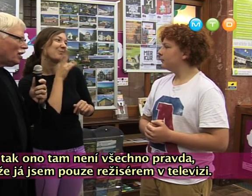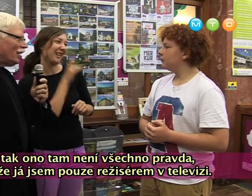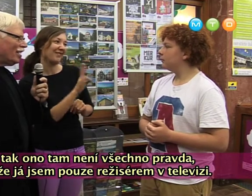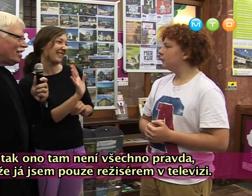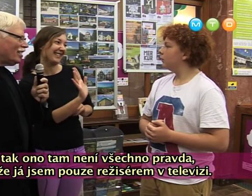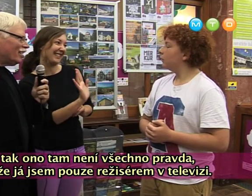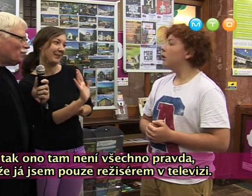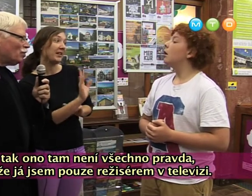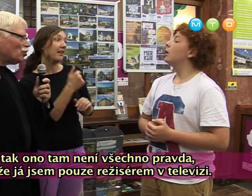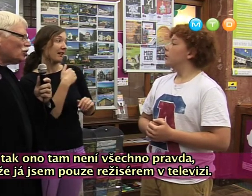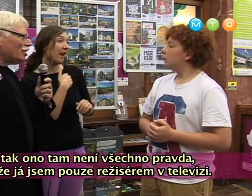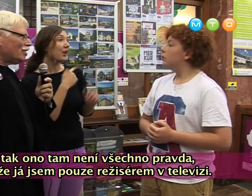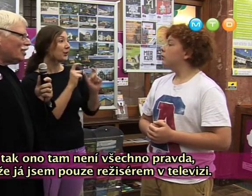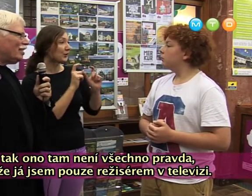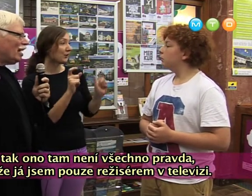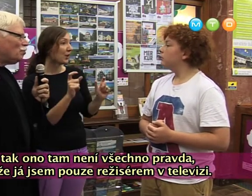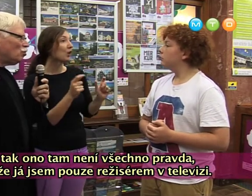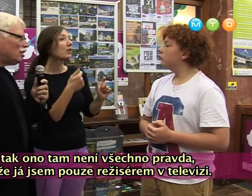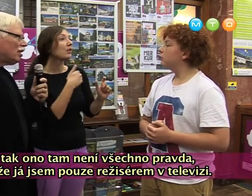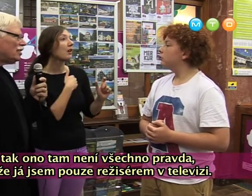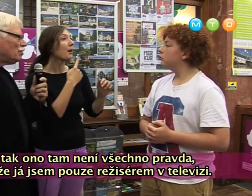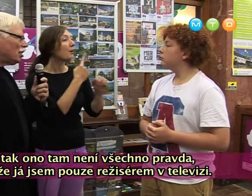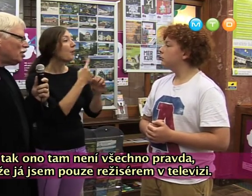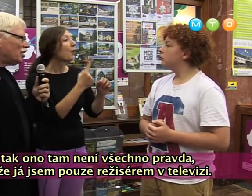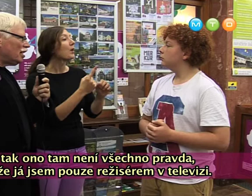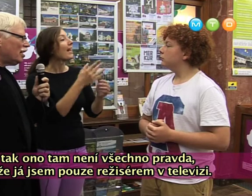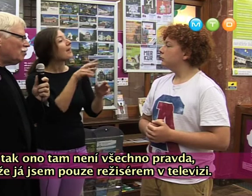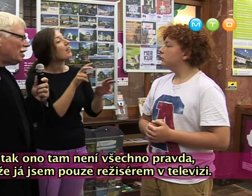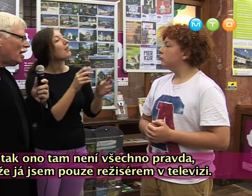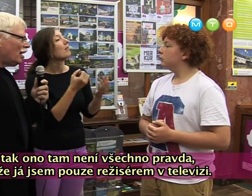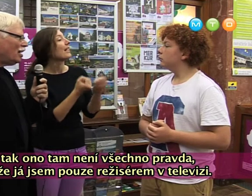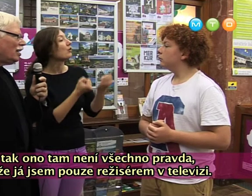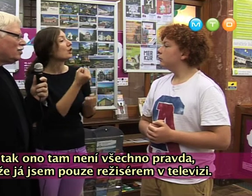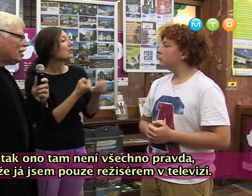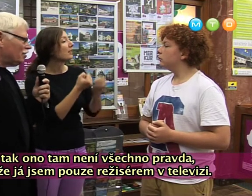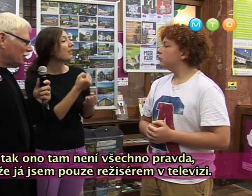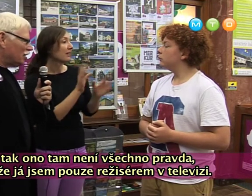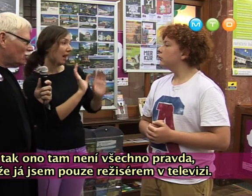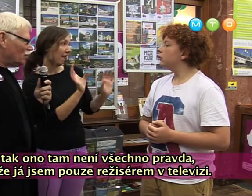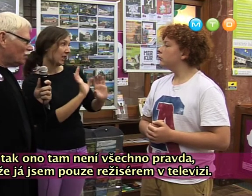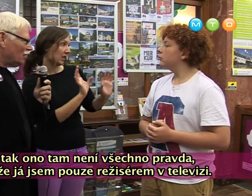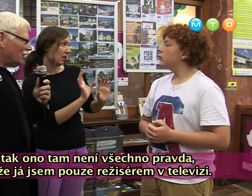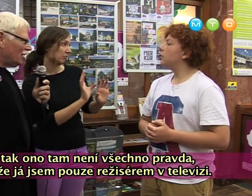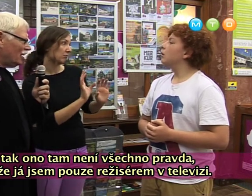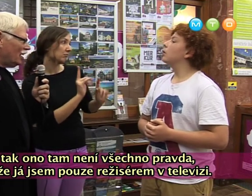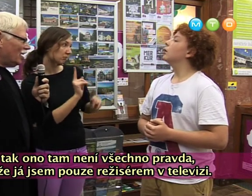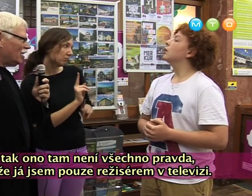pravda, protože já pouze jsem režisérem v televizi, jo.